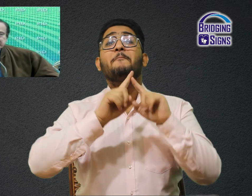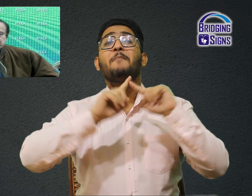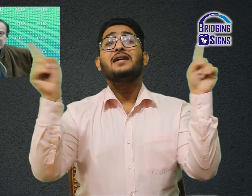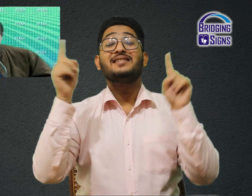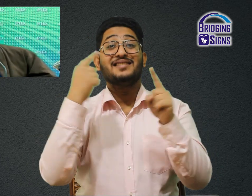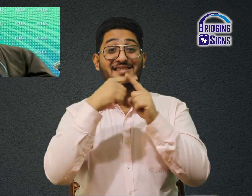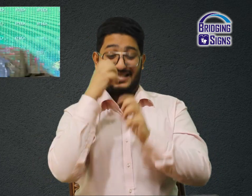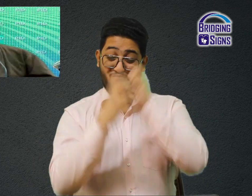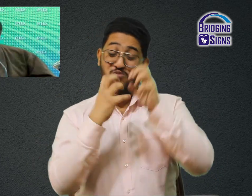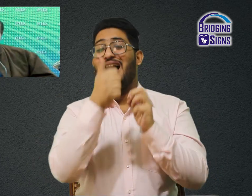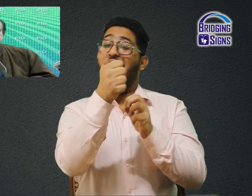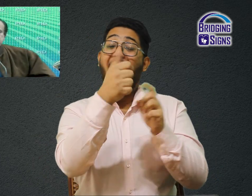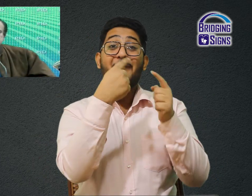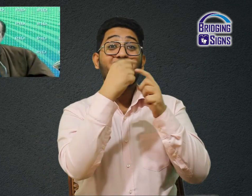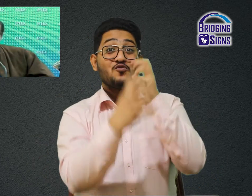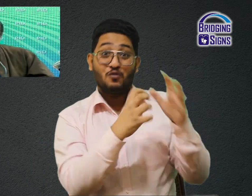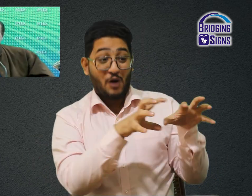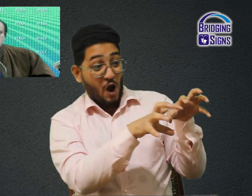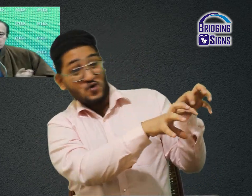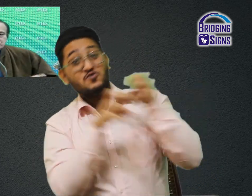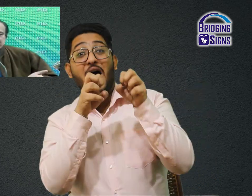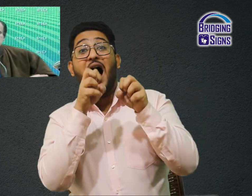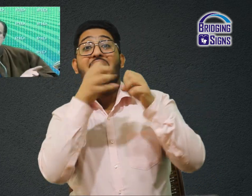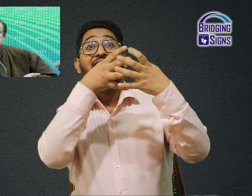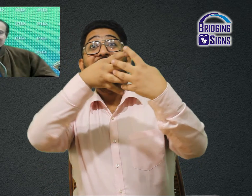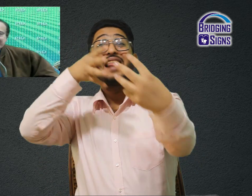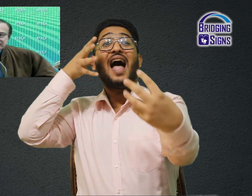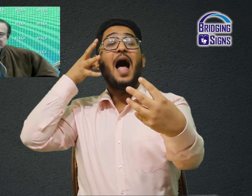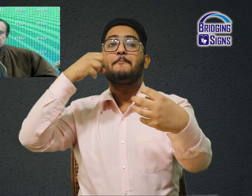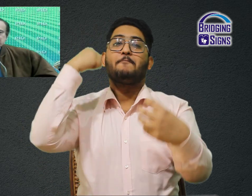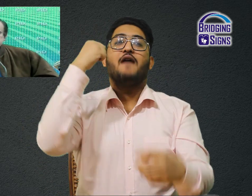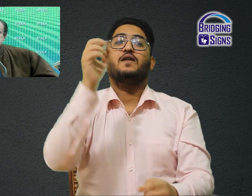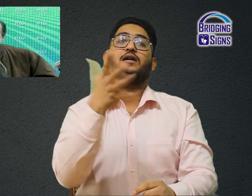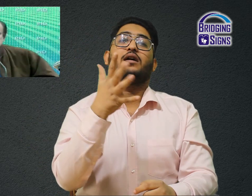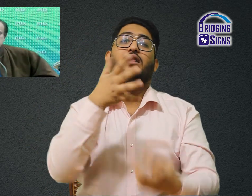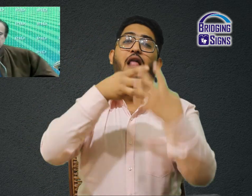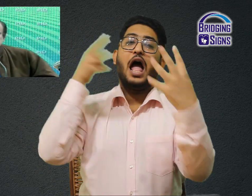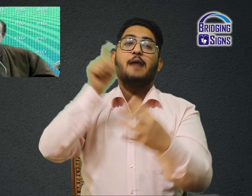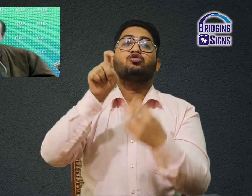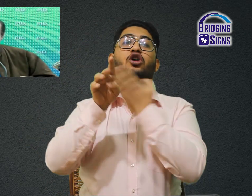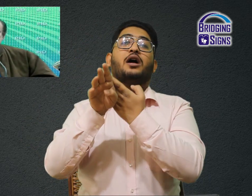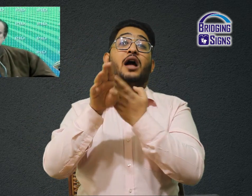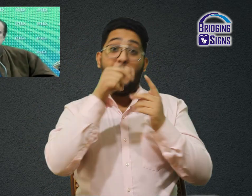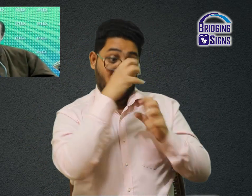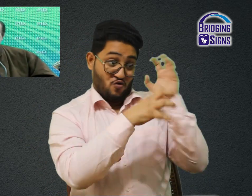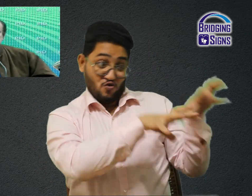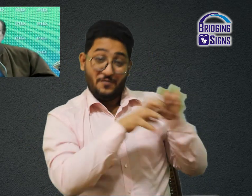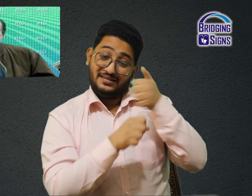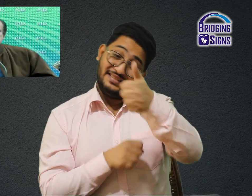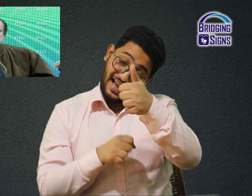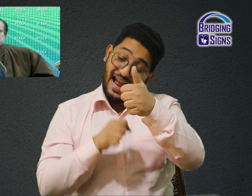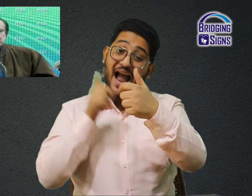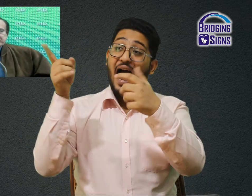लिए हमारे पास वो जो तरसील है वो उसके मुताबिकत नहीं रखती, और नतीजतन यही होता है कि हमारा जो सिस्टम है